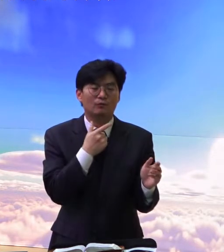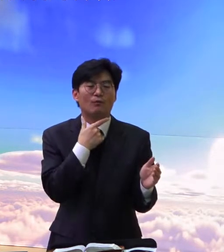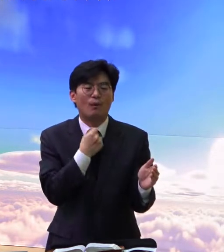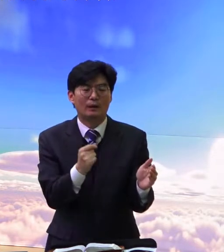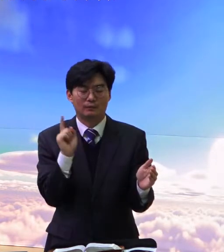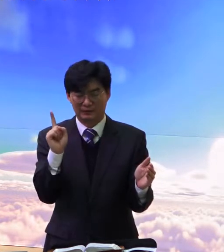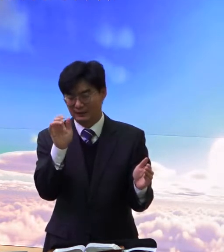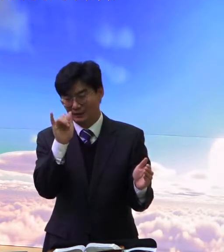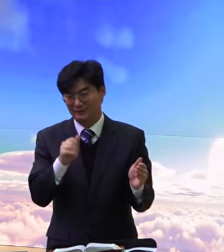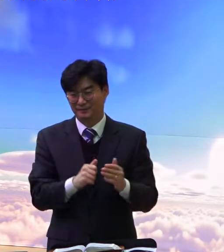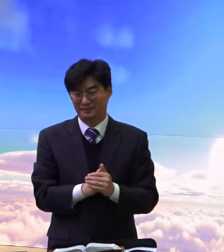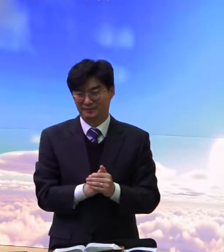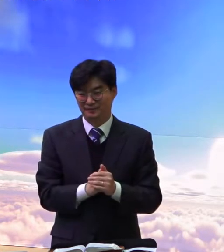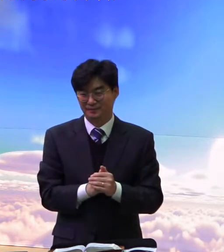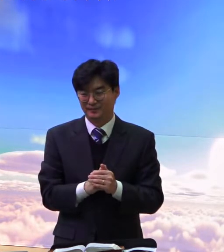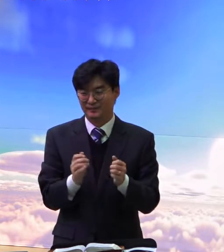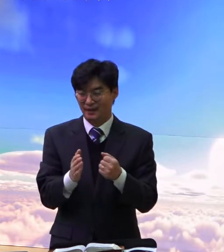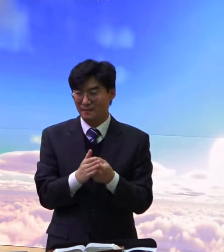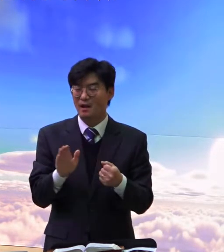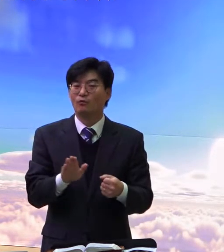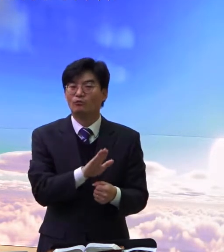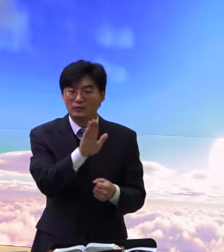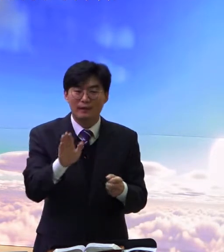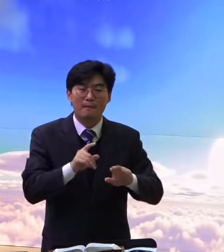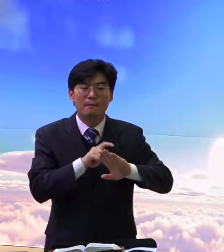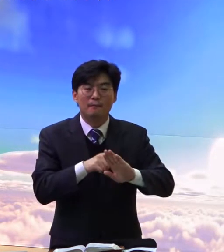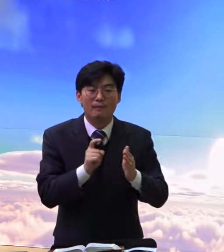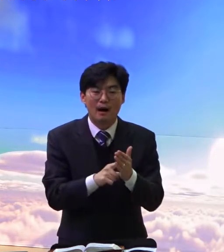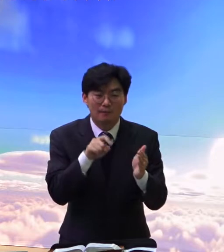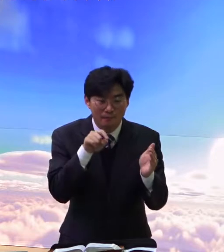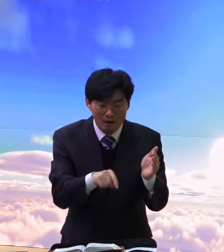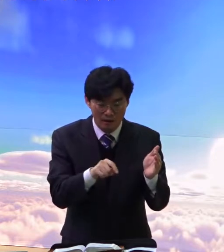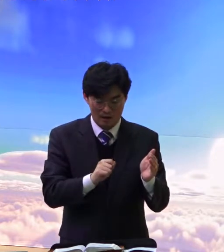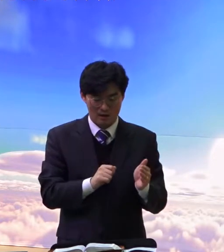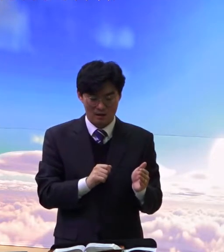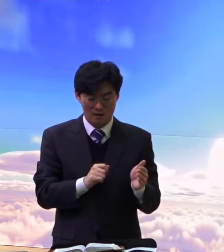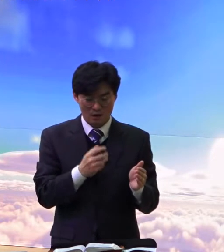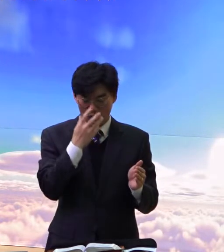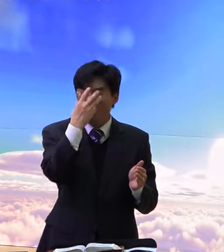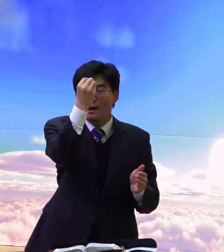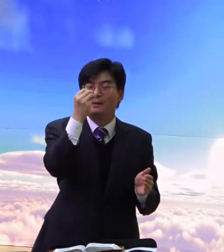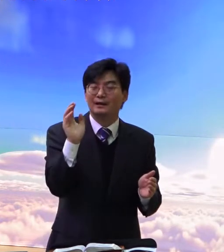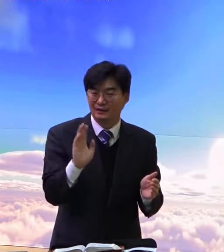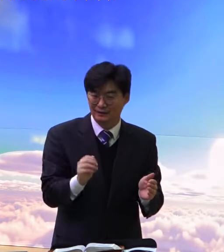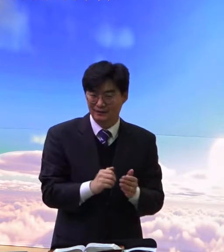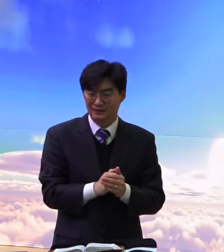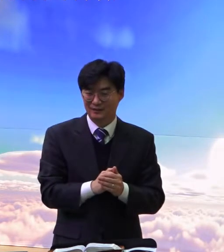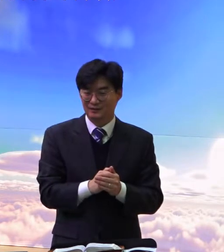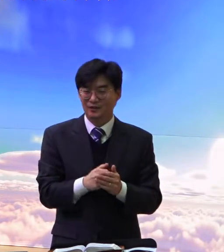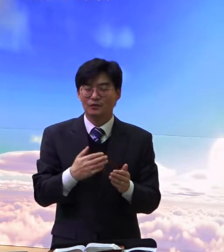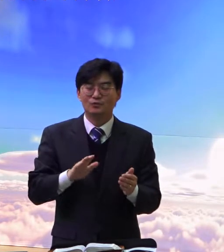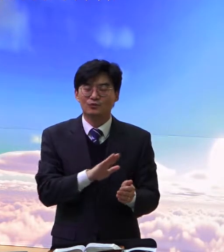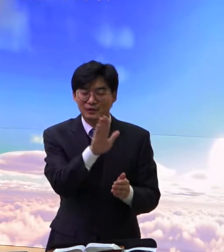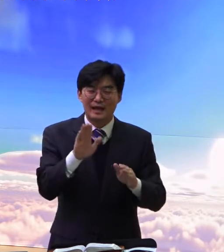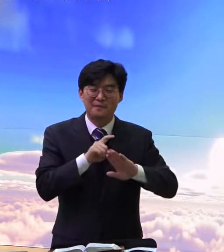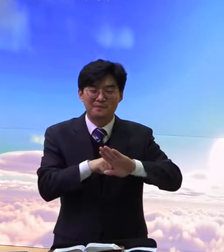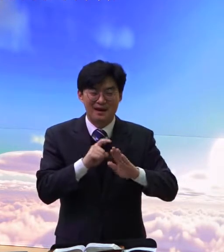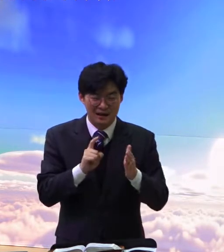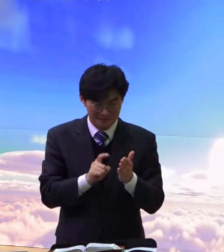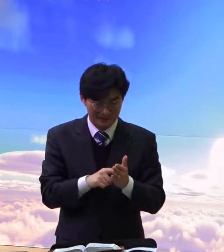것입니다. 그렇다면 우리의 마음이 어때야 되겠습니까? 우리의 마음이 가난해지고 우리의 마음이 예수님이